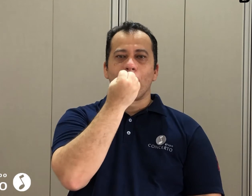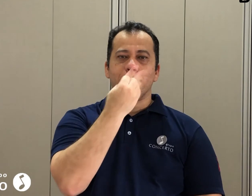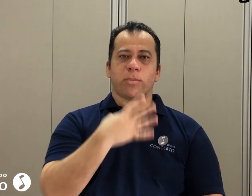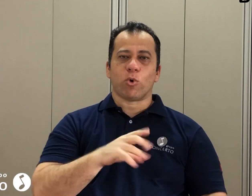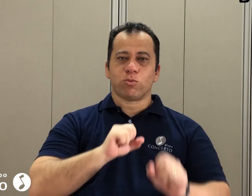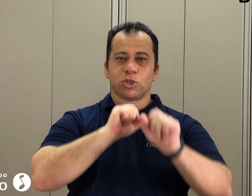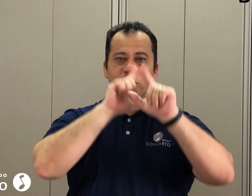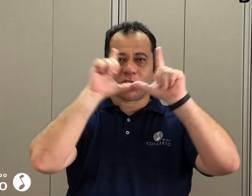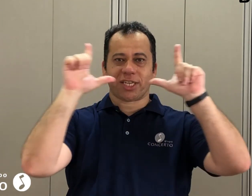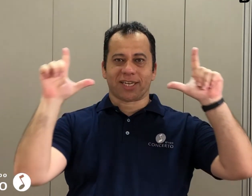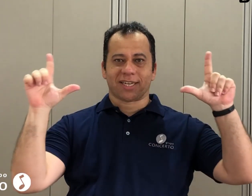Bom dia.